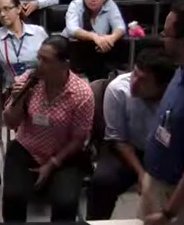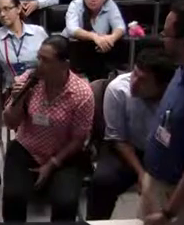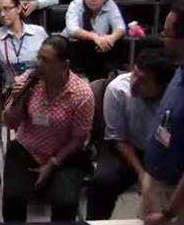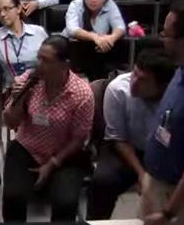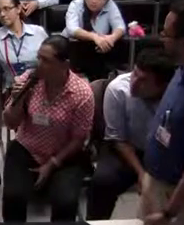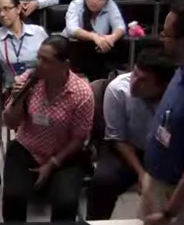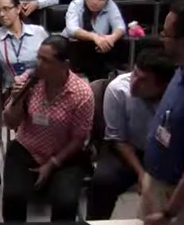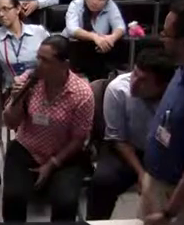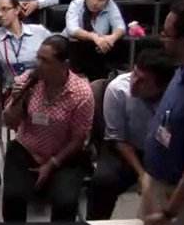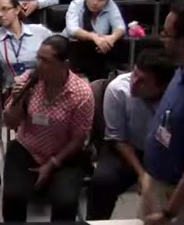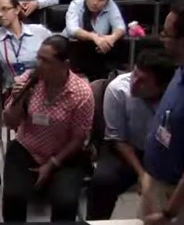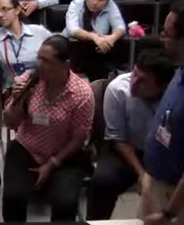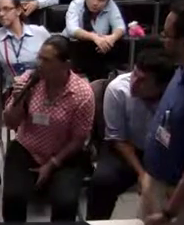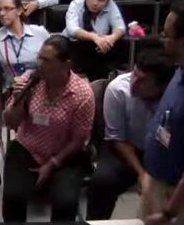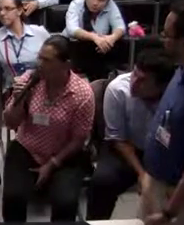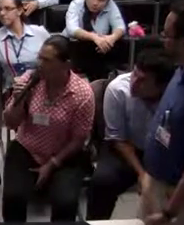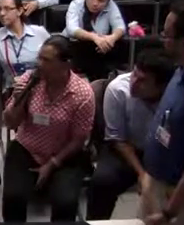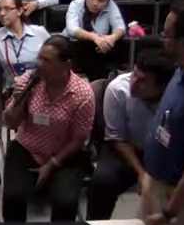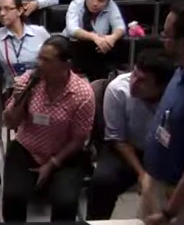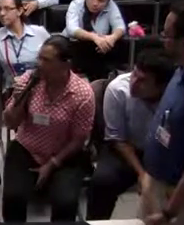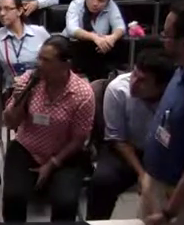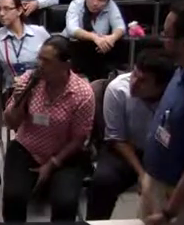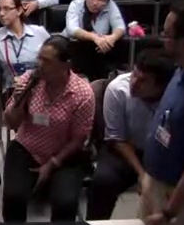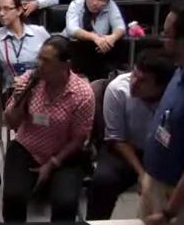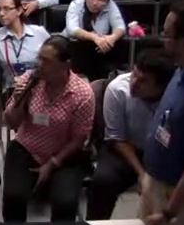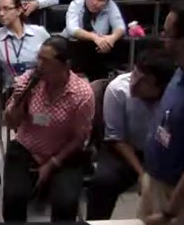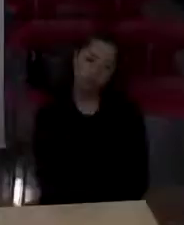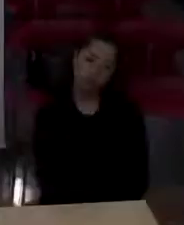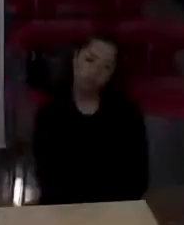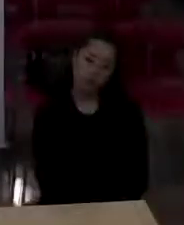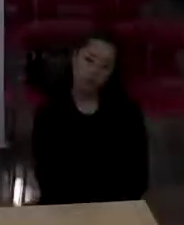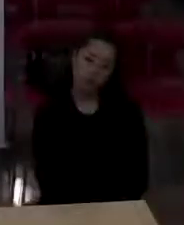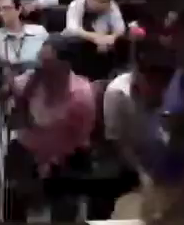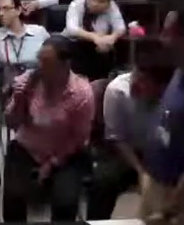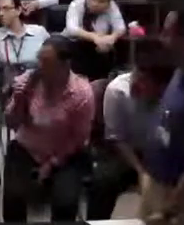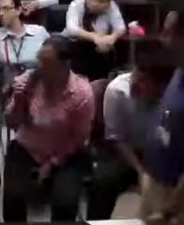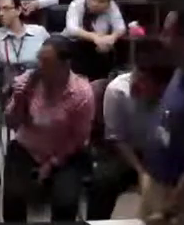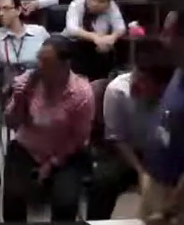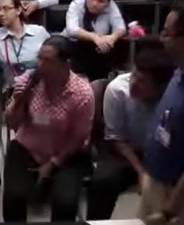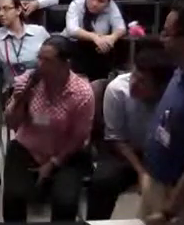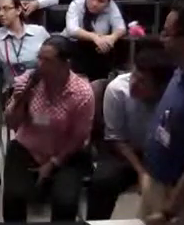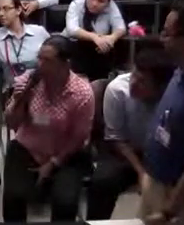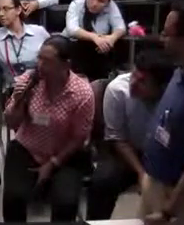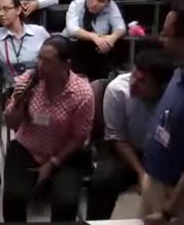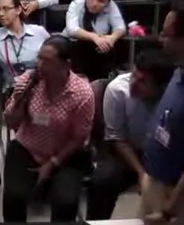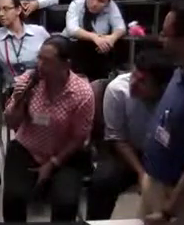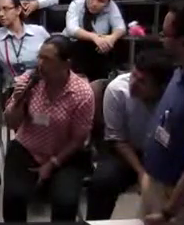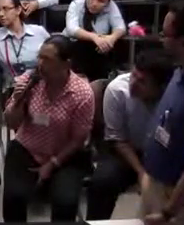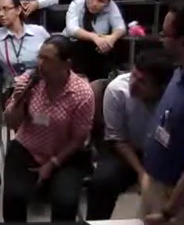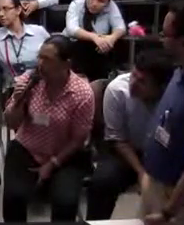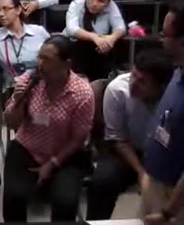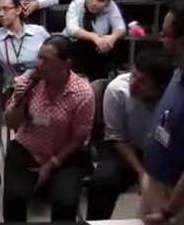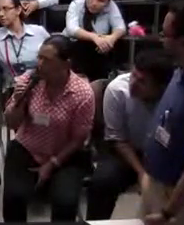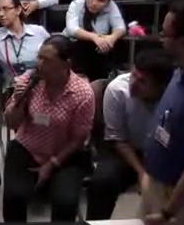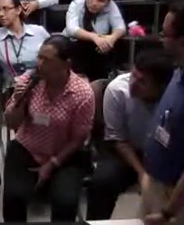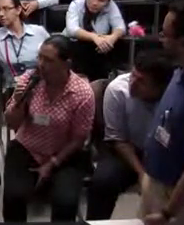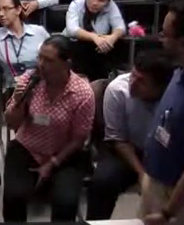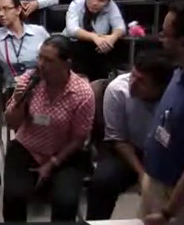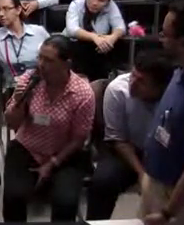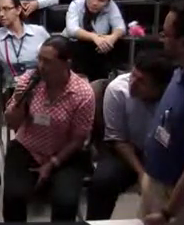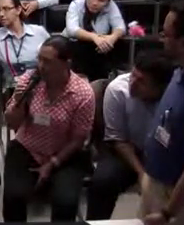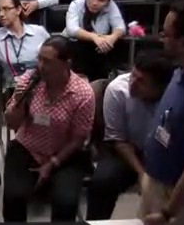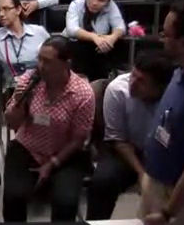comunidad oyente. Entonces por lo menos hace falta como adquirir más experiencia en esa parte. De pronto sería bueno que pues